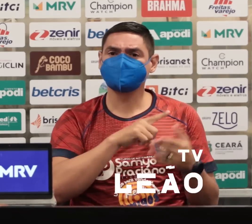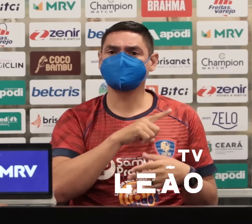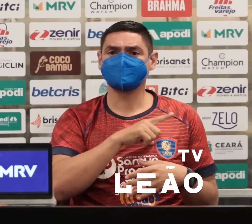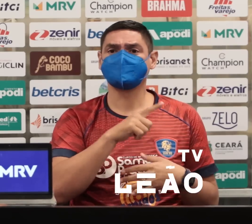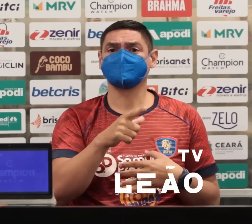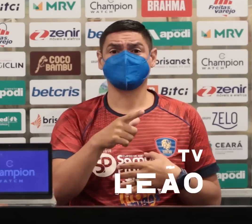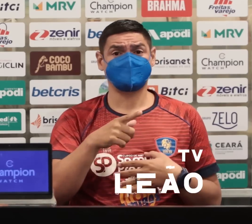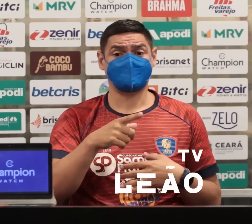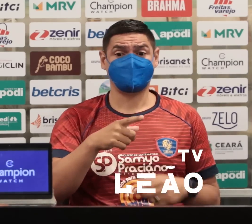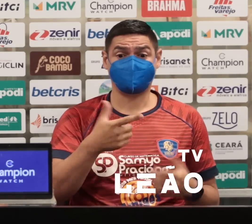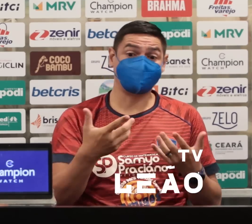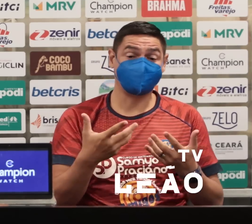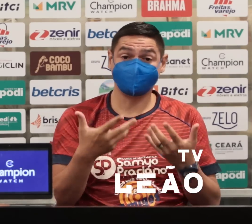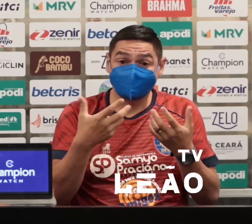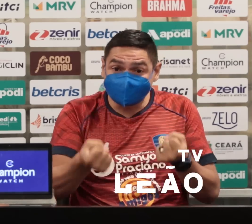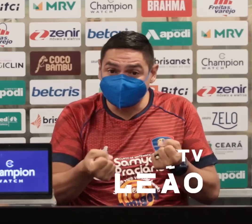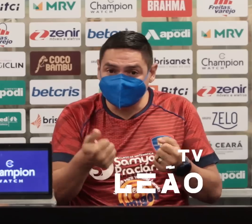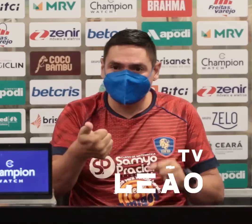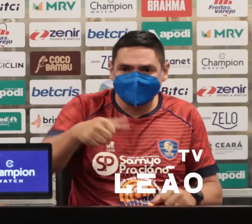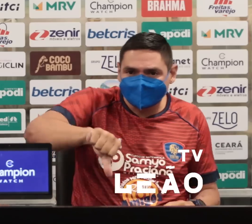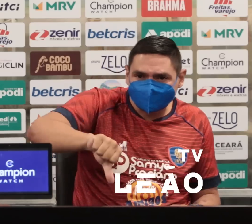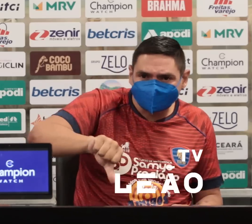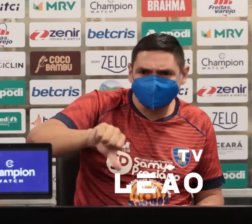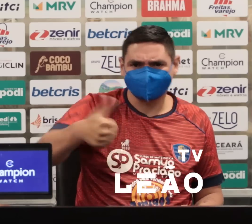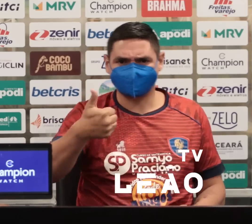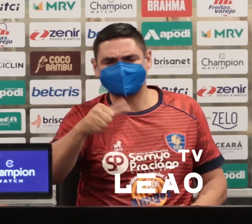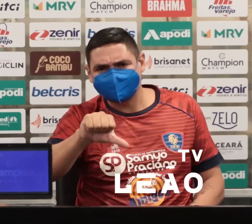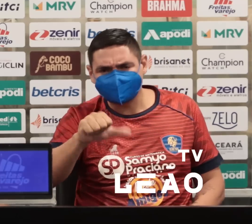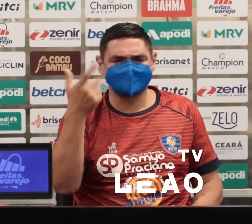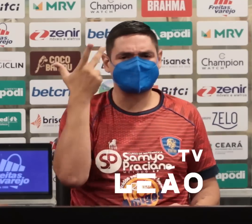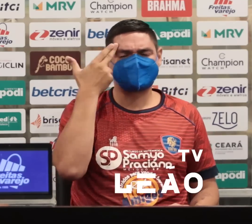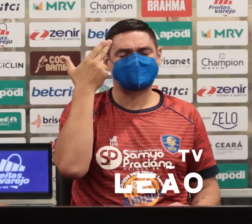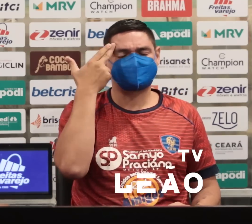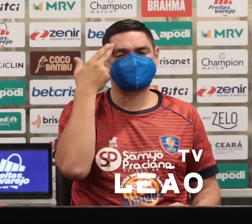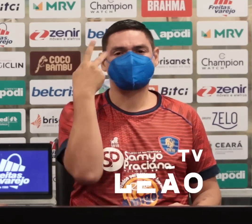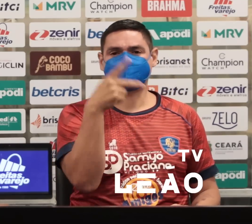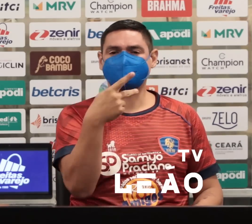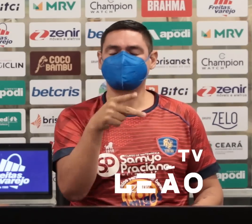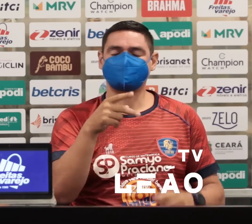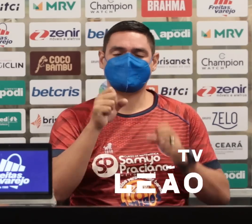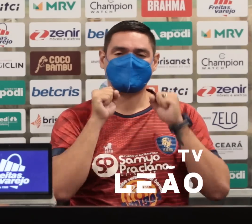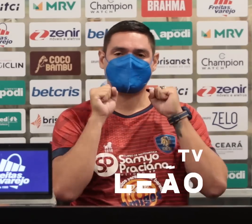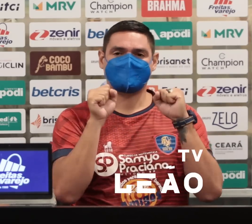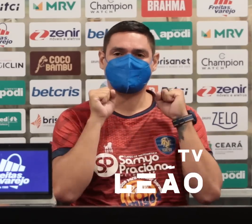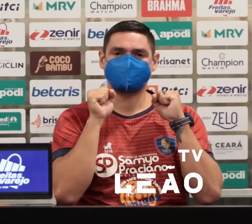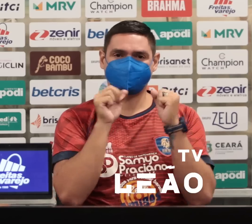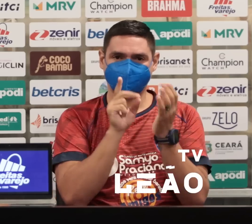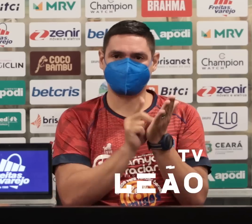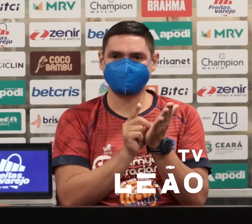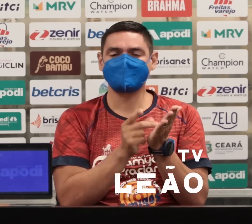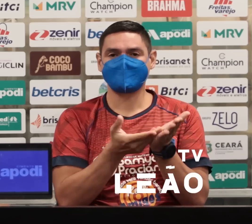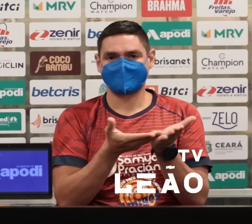a reprobar o aprobar o actuación de jugadores.